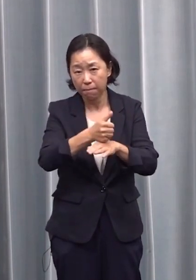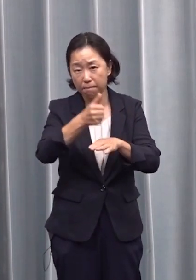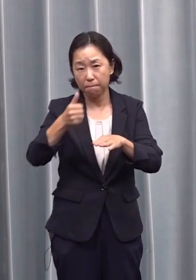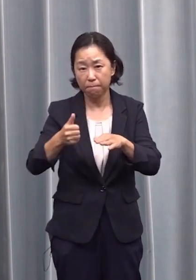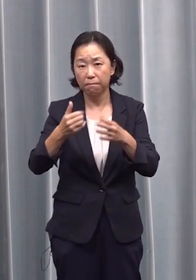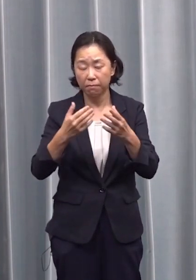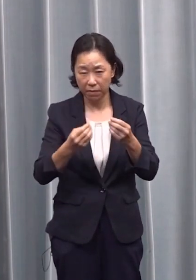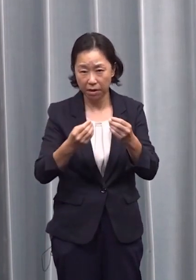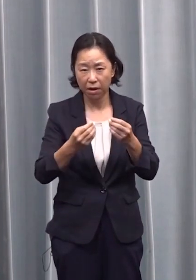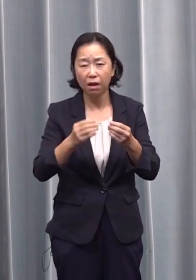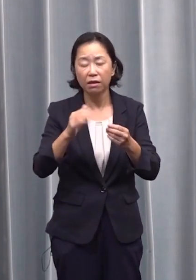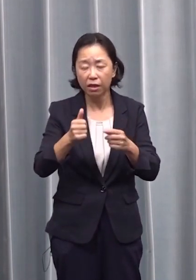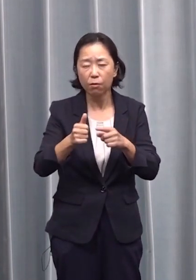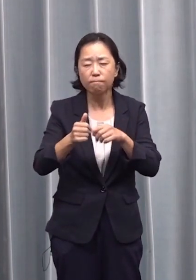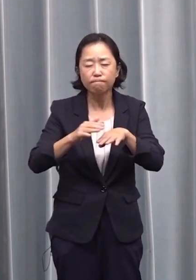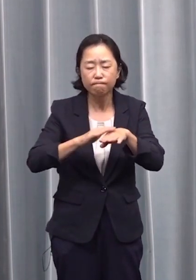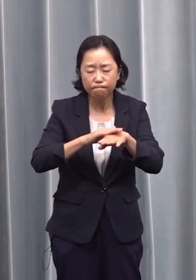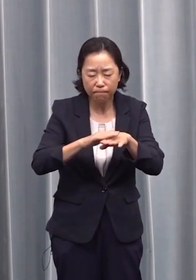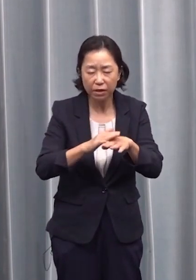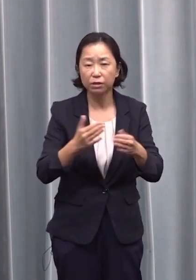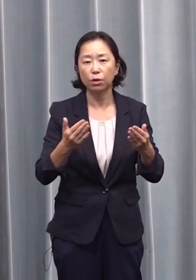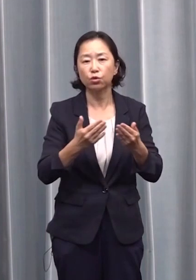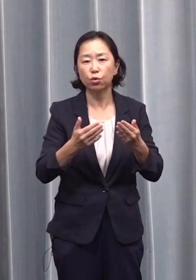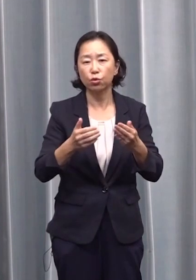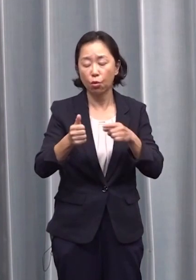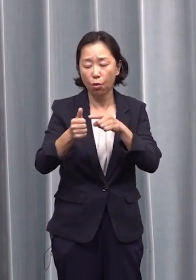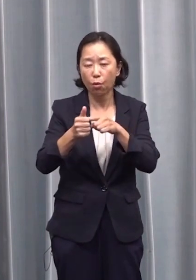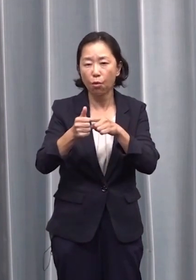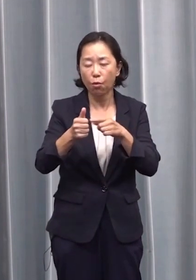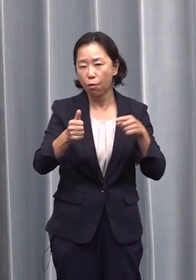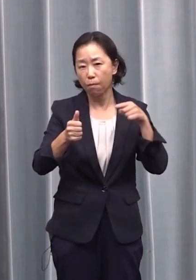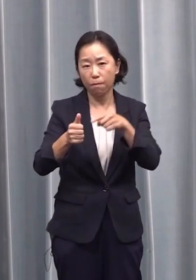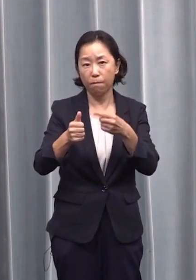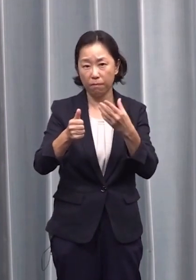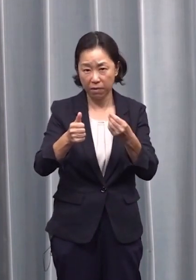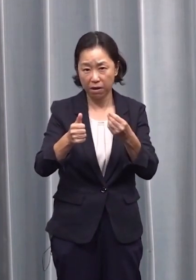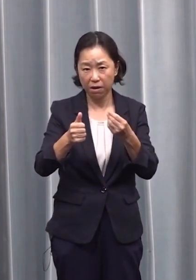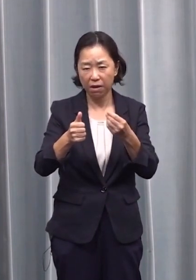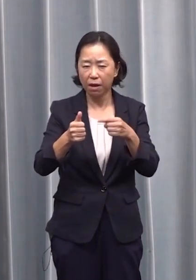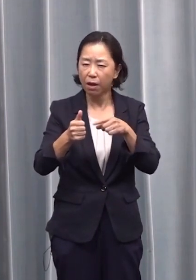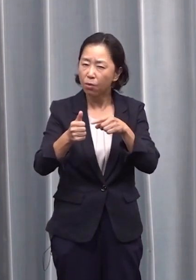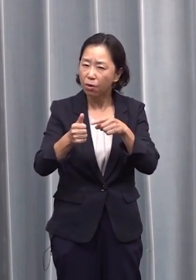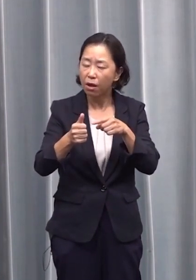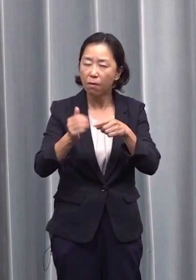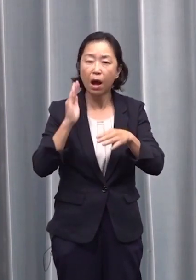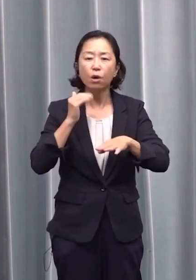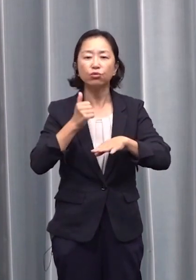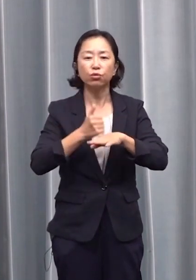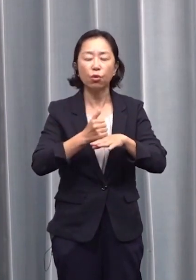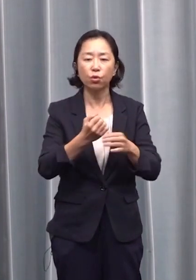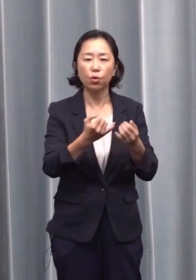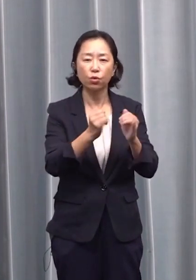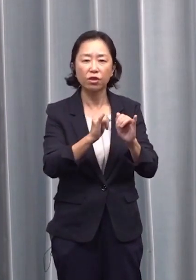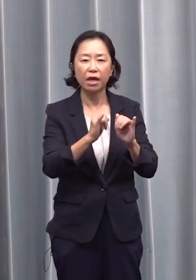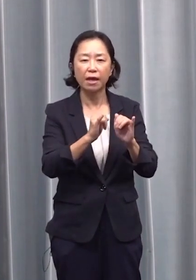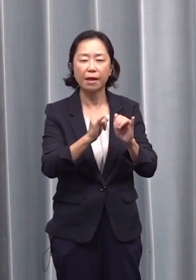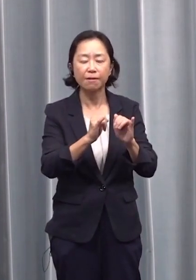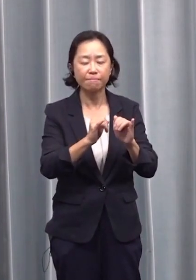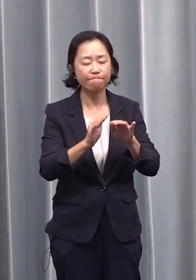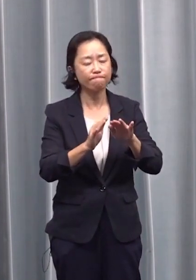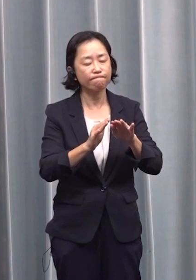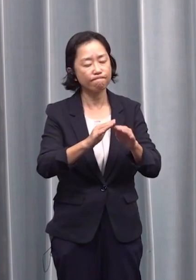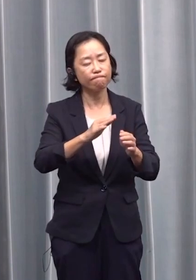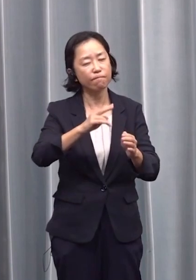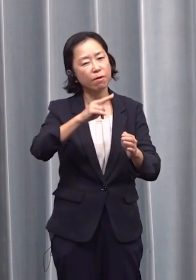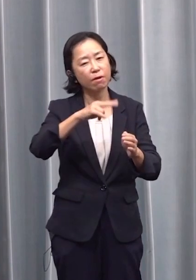を任命するということ自体、まあ、ある種ですね、これ女性に対する軽視ともいうふうにも受け止められかねないような人事だと思います。この